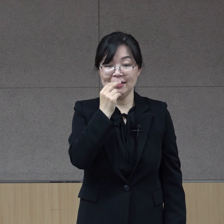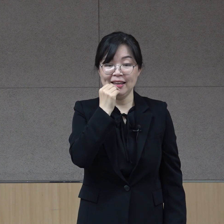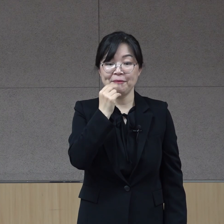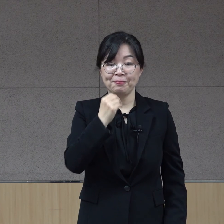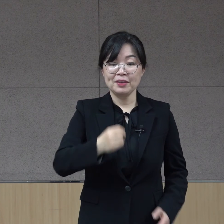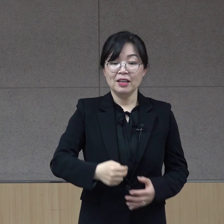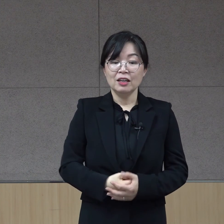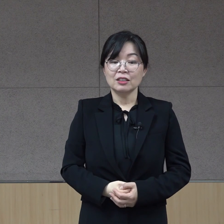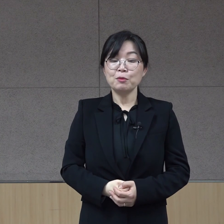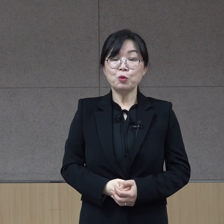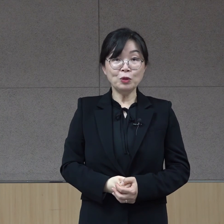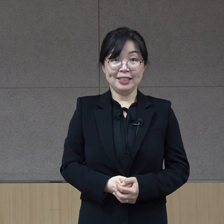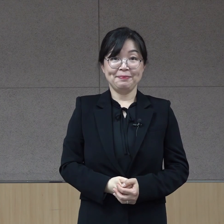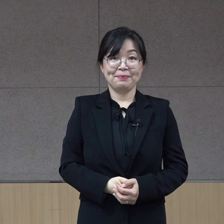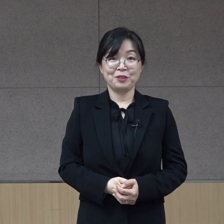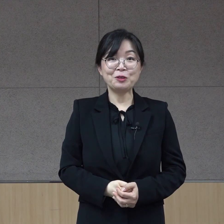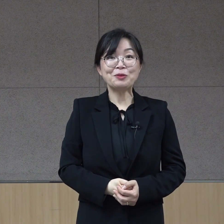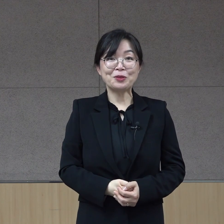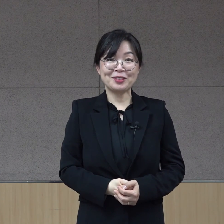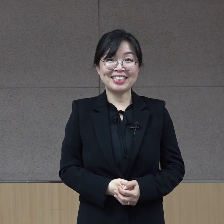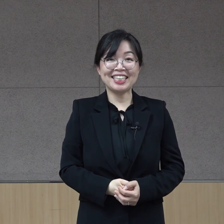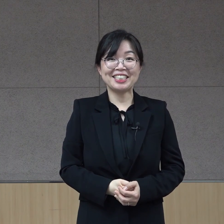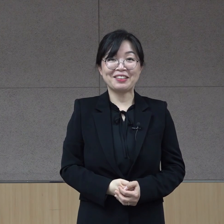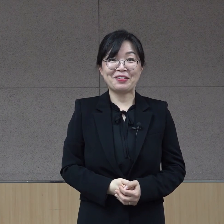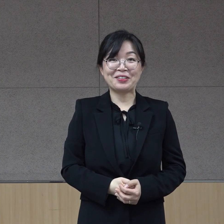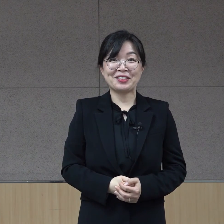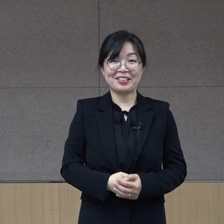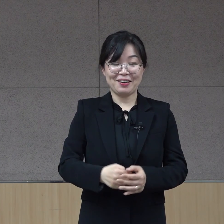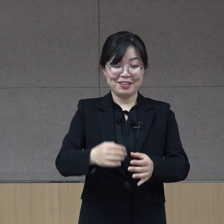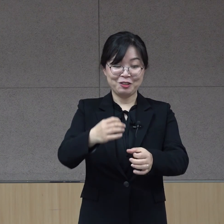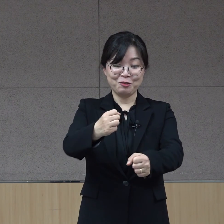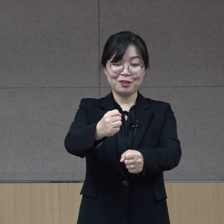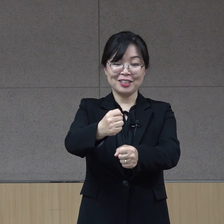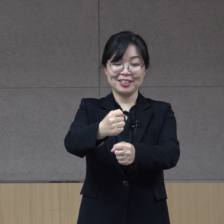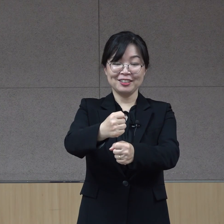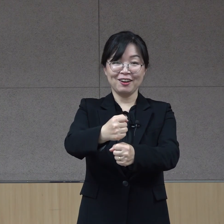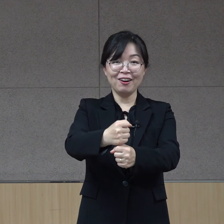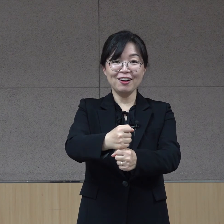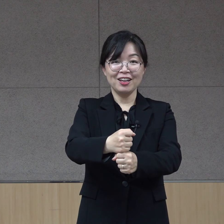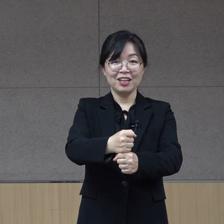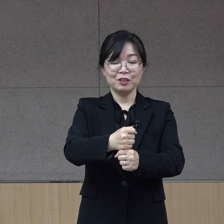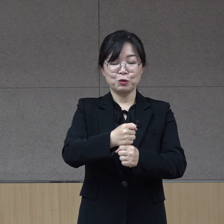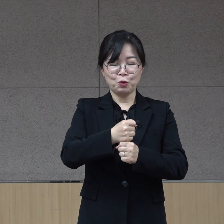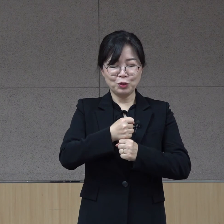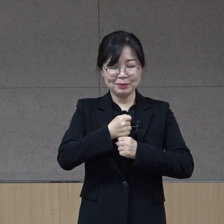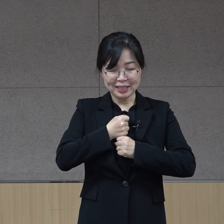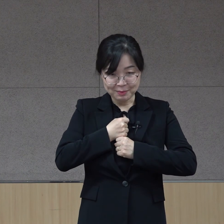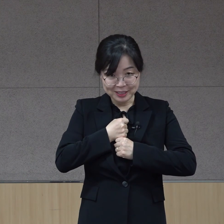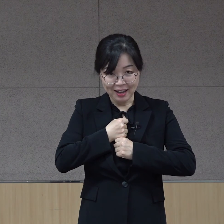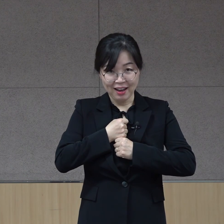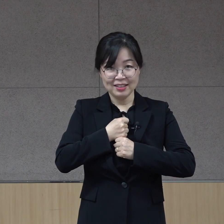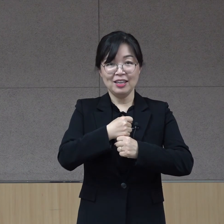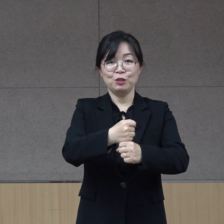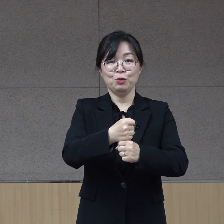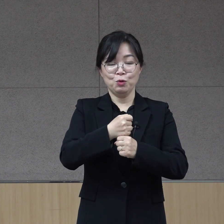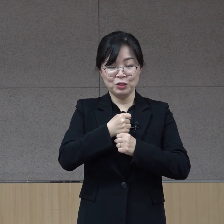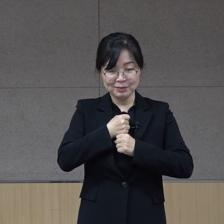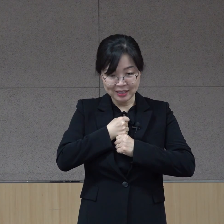네. 그다음에 조심 지난 시간에 배웠었죠. 주먹을 쥐어서 조심히 당깁니다. 네, 조심